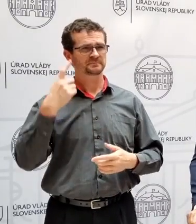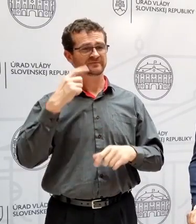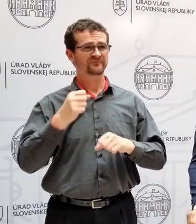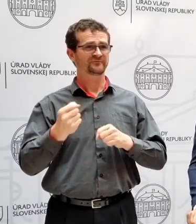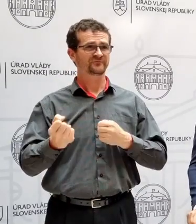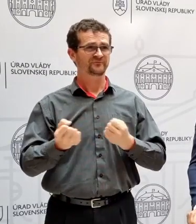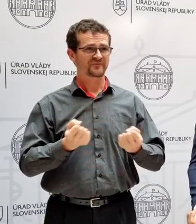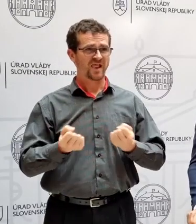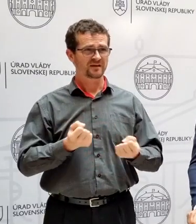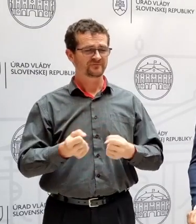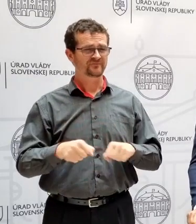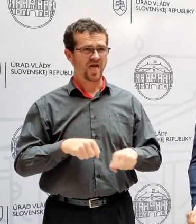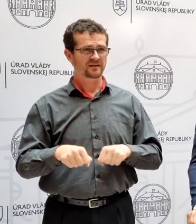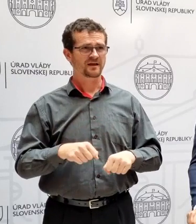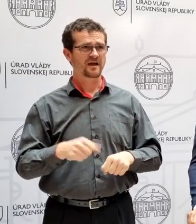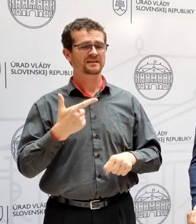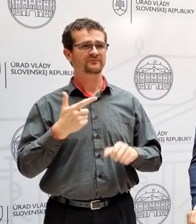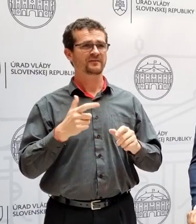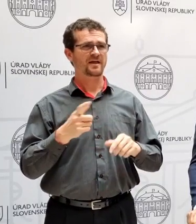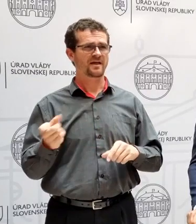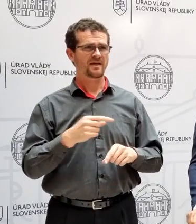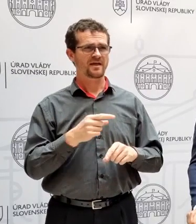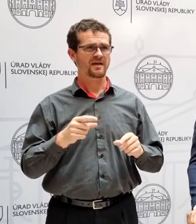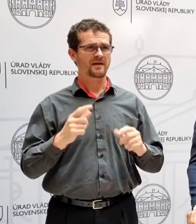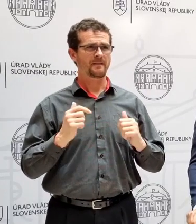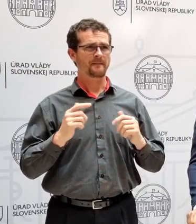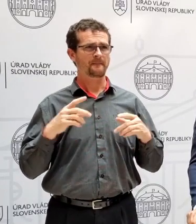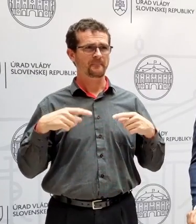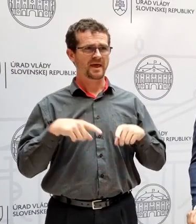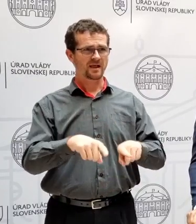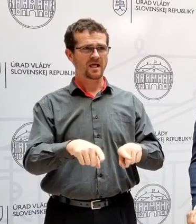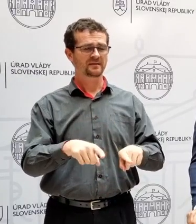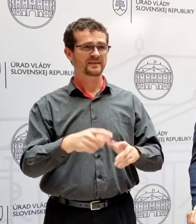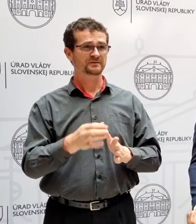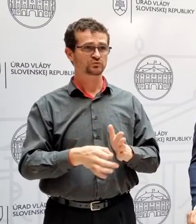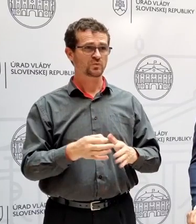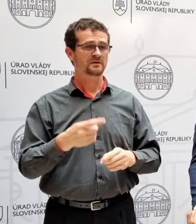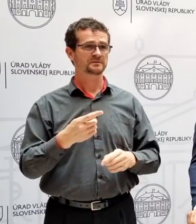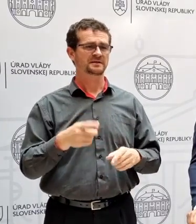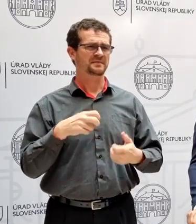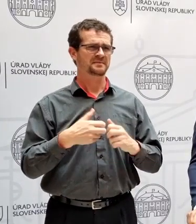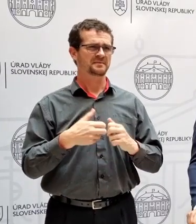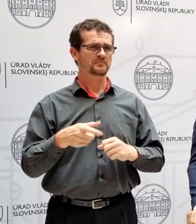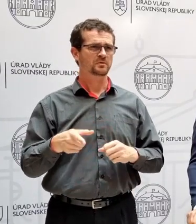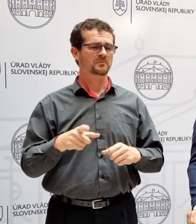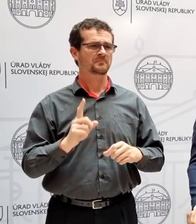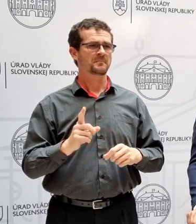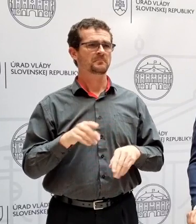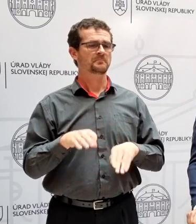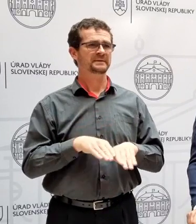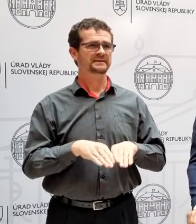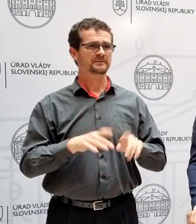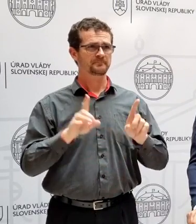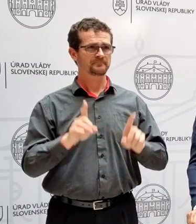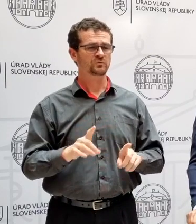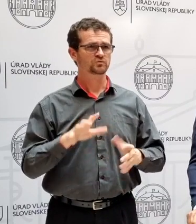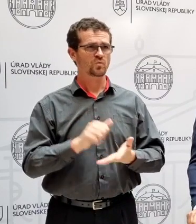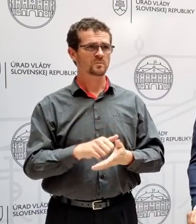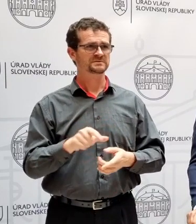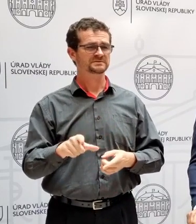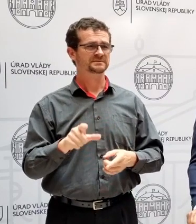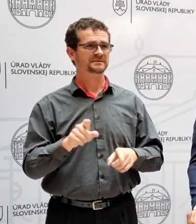a Národná rada sú dve paralelné inštitúcie. Nie je vôbec podmienka, nie je vôbec problém, aby ministerský post nebol